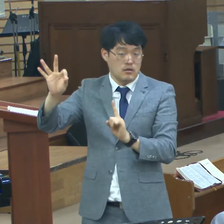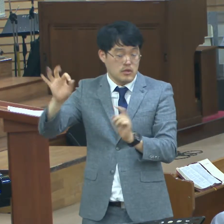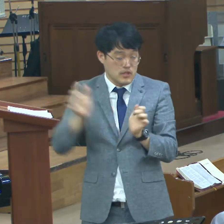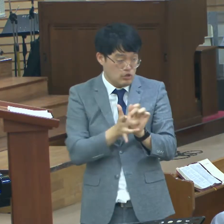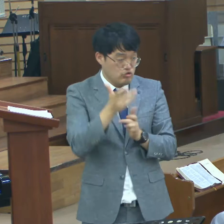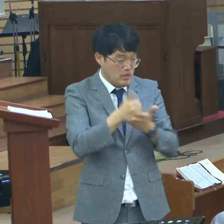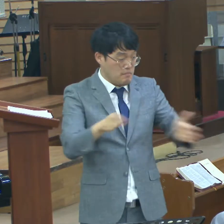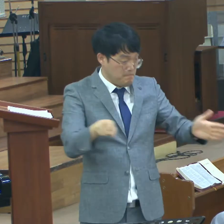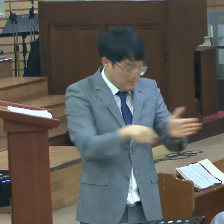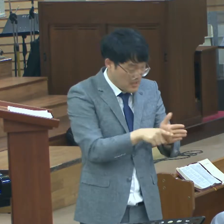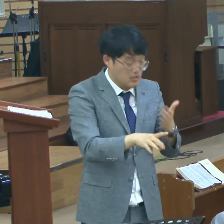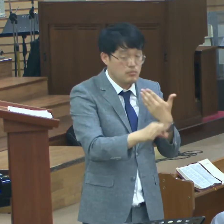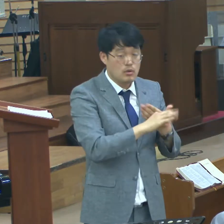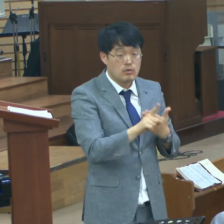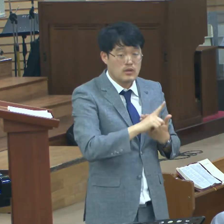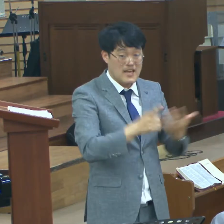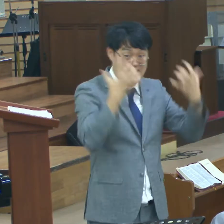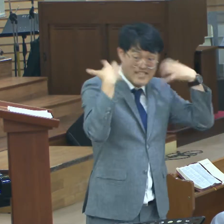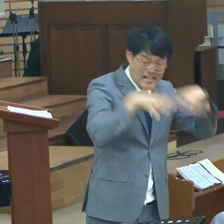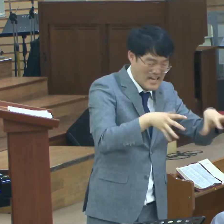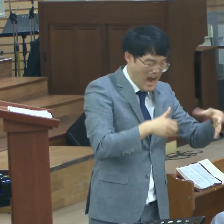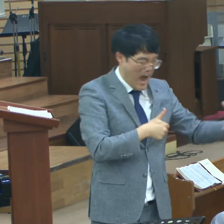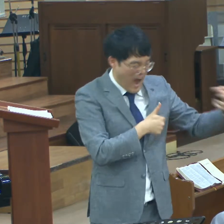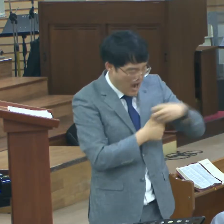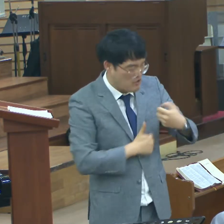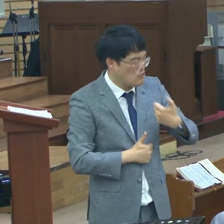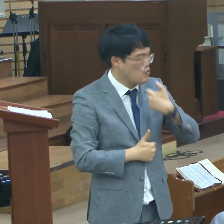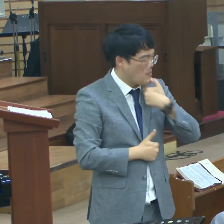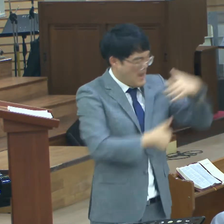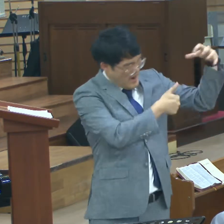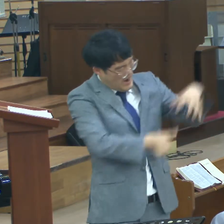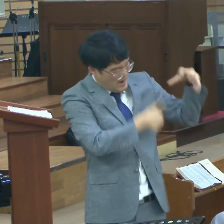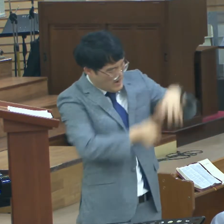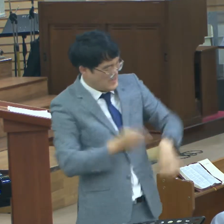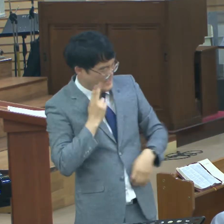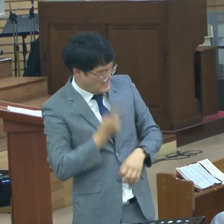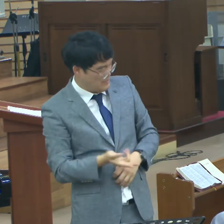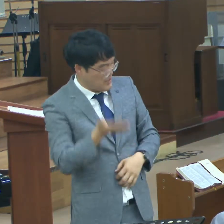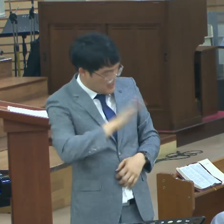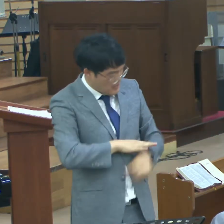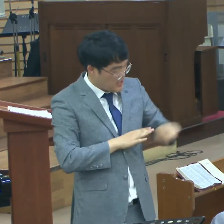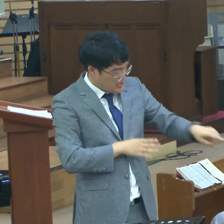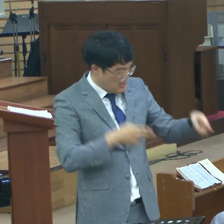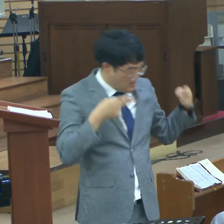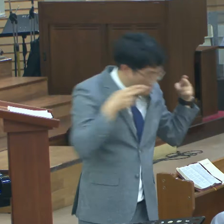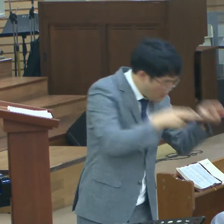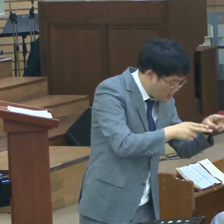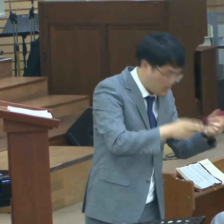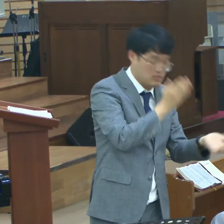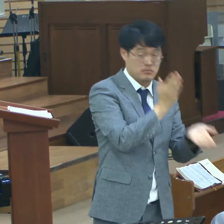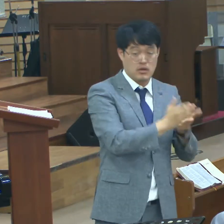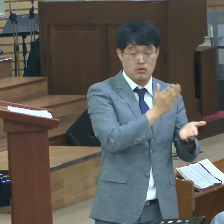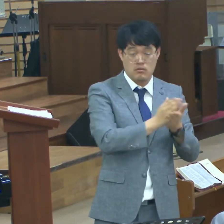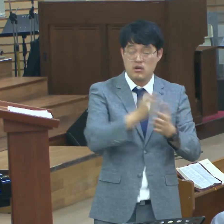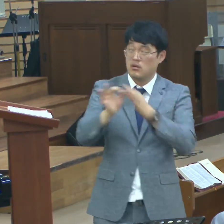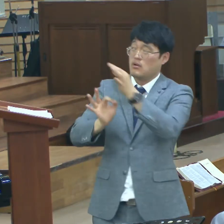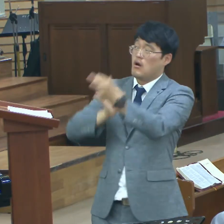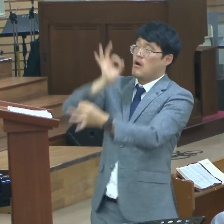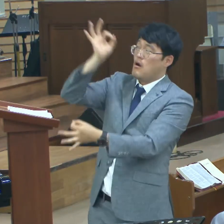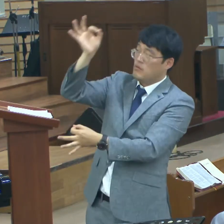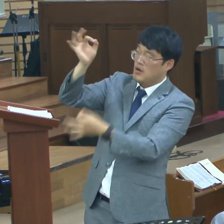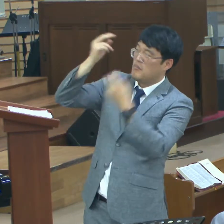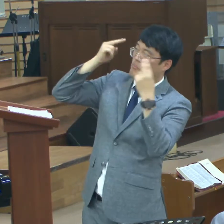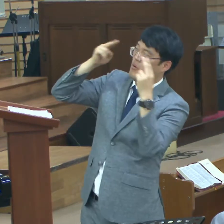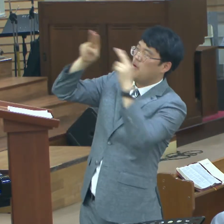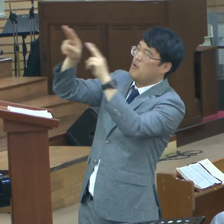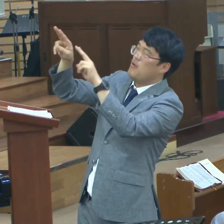믿어요. 이유가 뭔지 아세요? 이 세상의 삶은 잠깐이라는 거예요. 영원한 시간이 있고 영원한 공간이 있는데 예수를